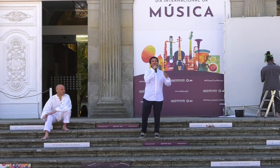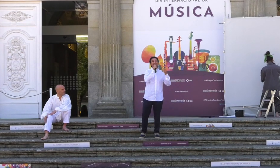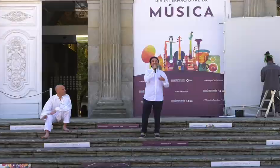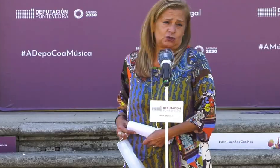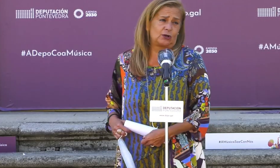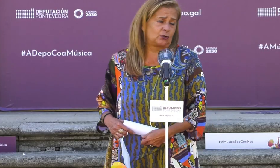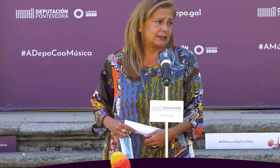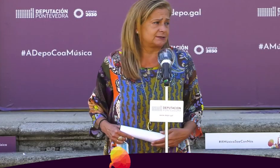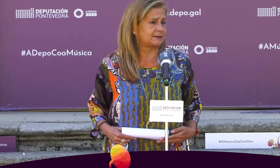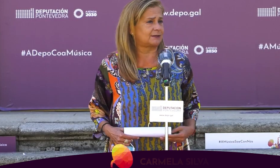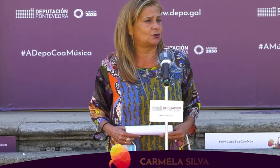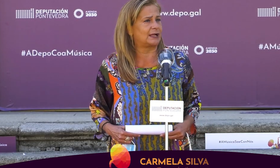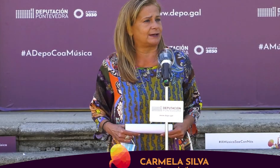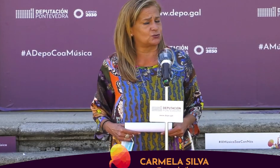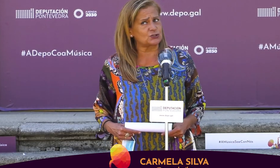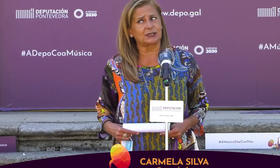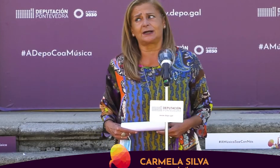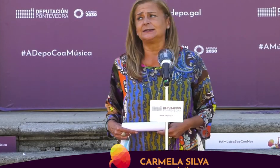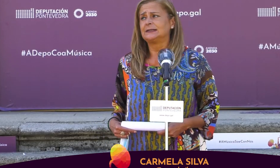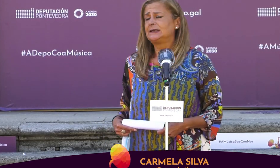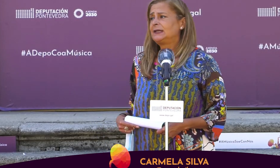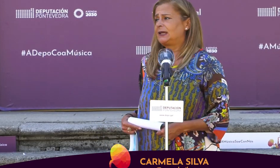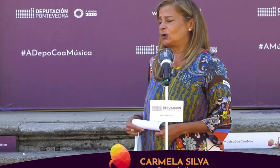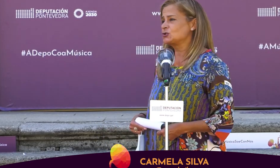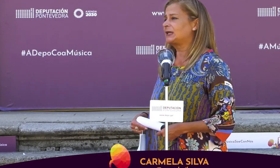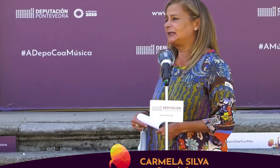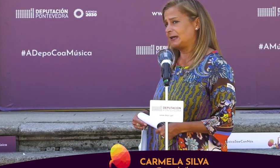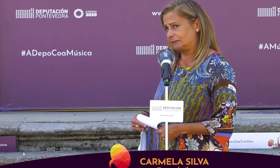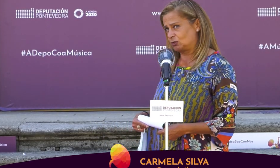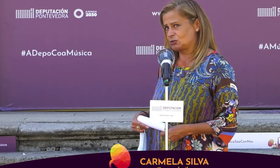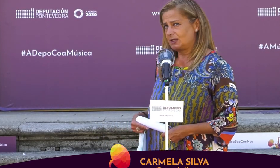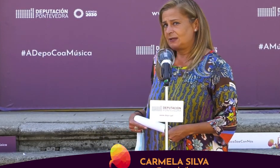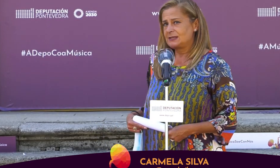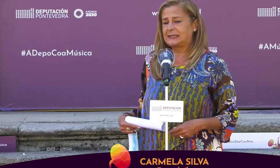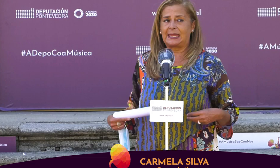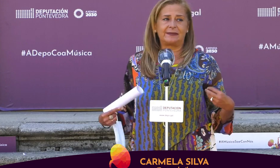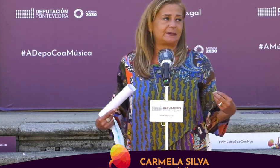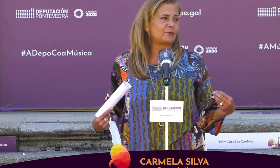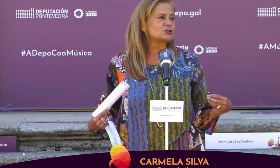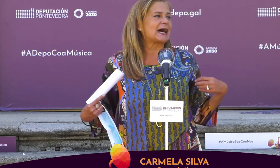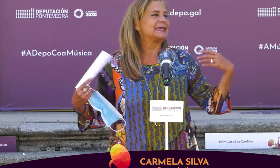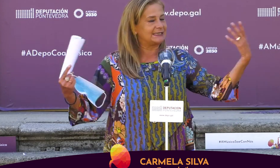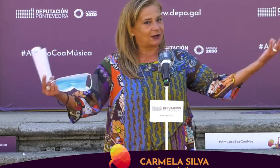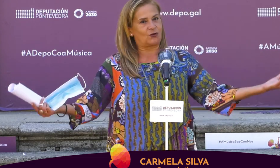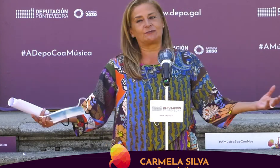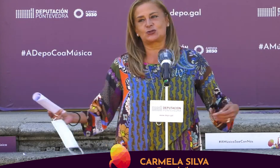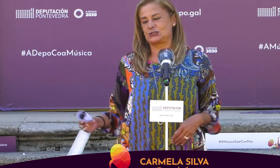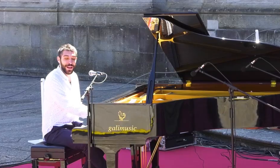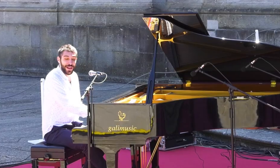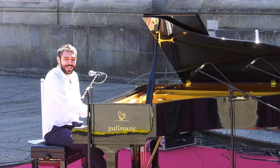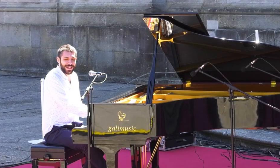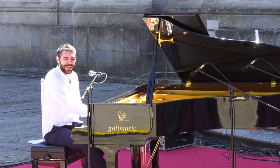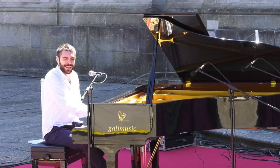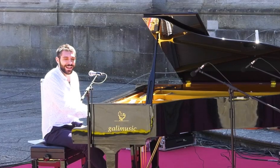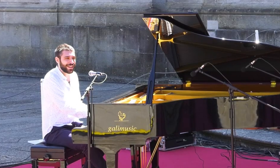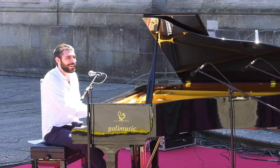21 de suño e o Día Internacional da Música e nos queríamos que a Depo saíra coa